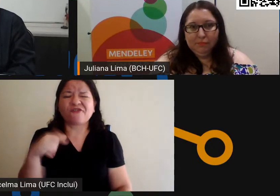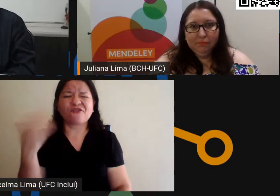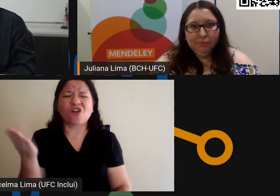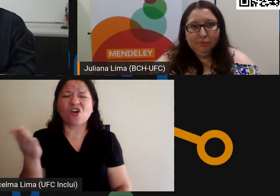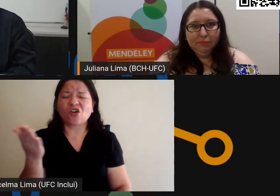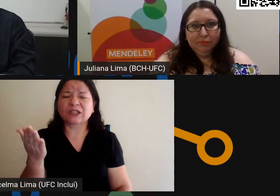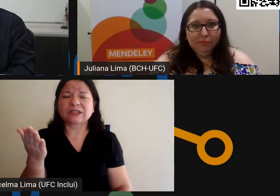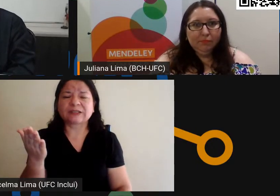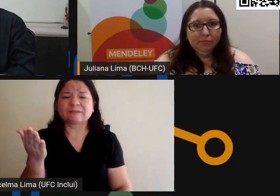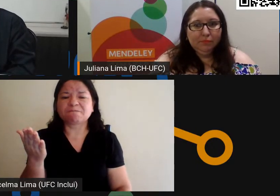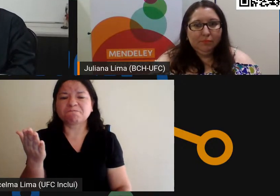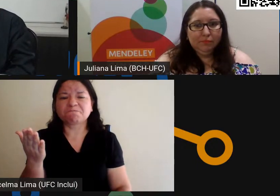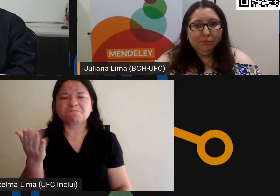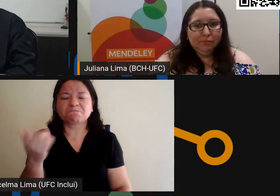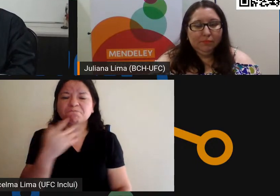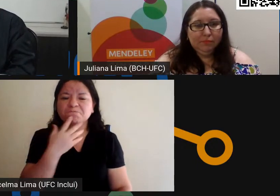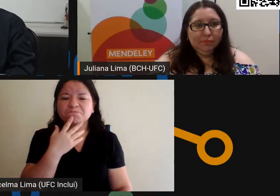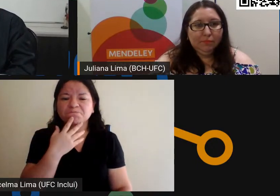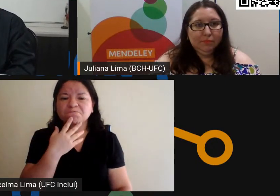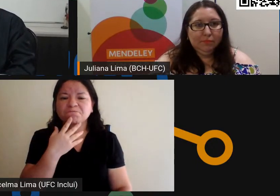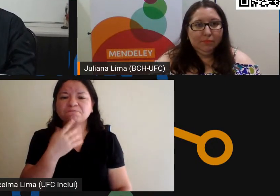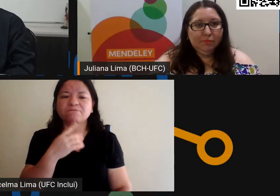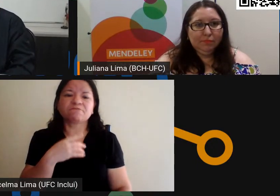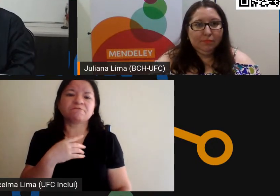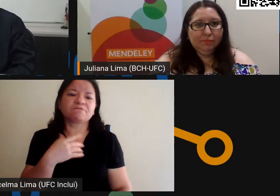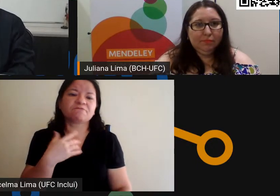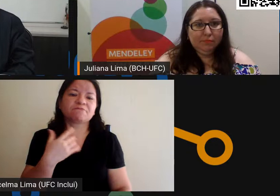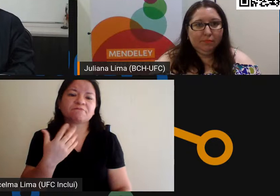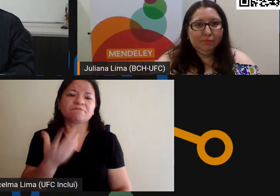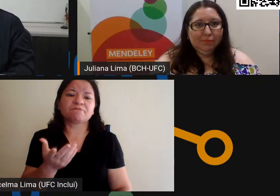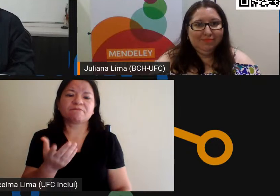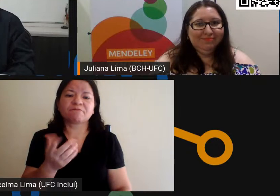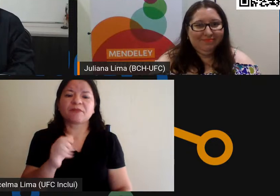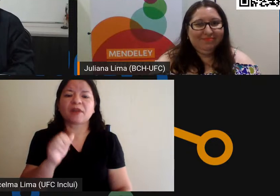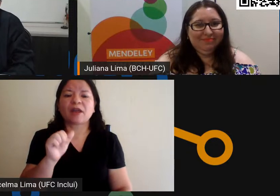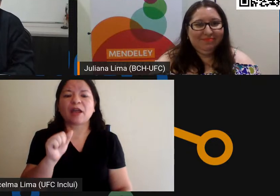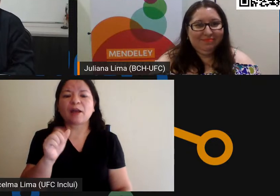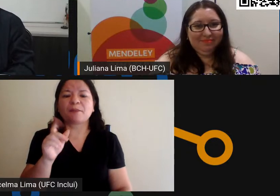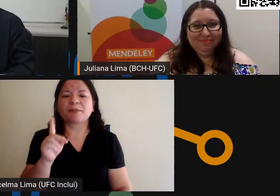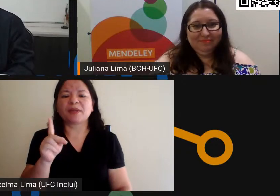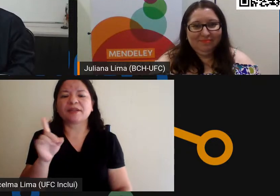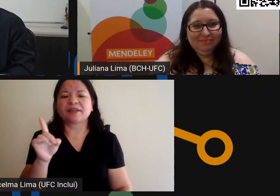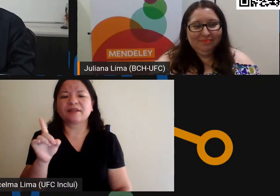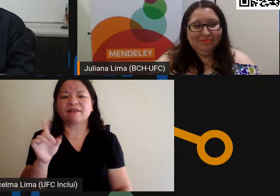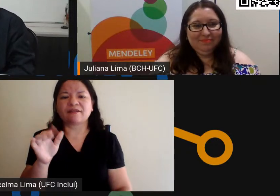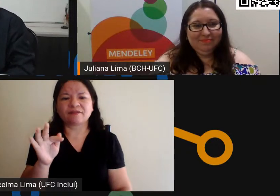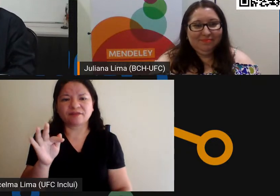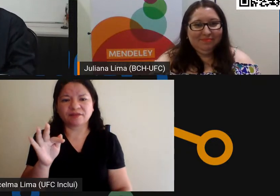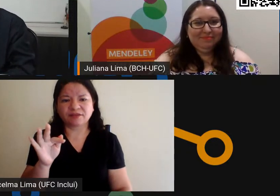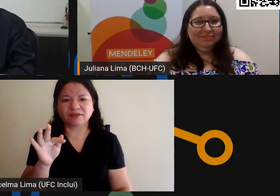que eu falei, que eu conheço que melhor escreve, é a PNAS. E o resto, sabe, acho que nem sai esse